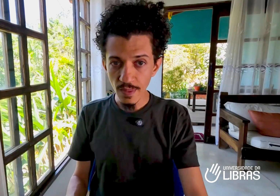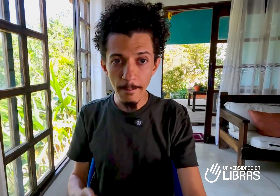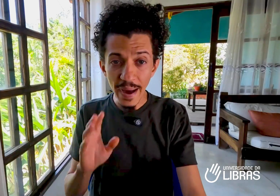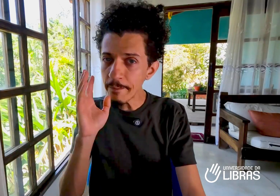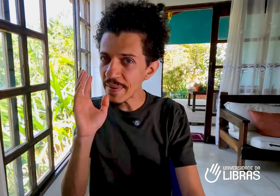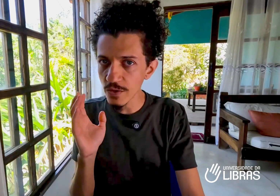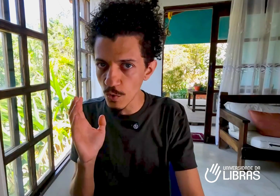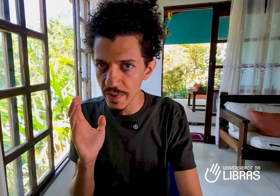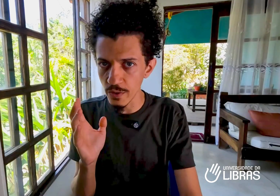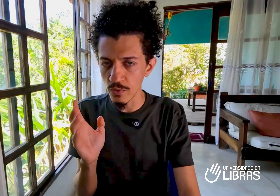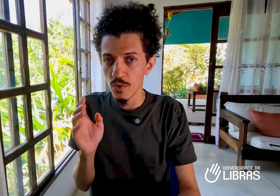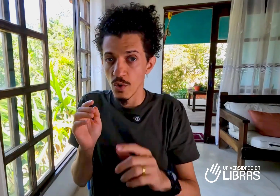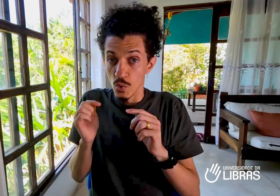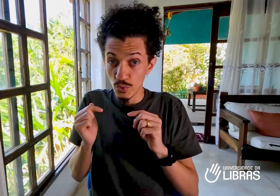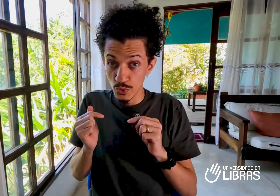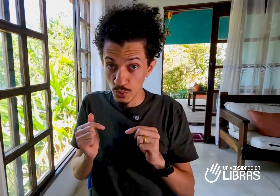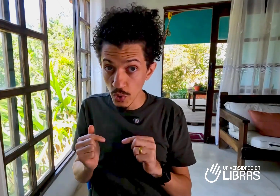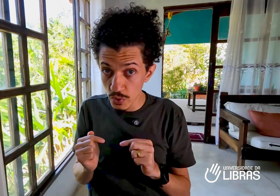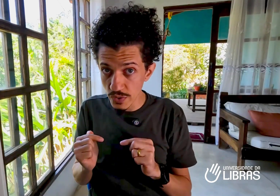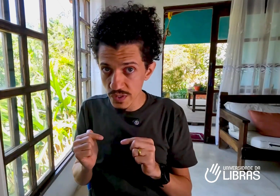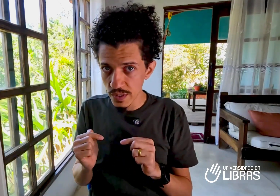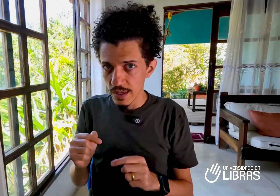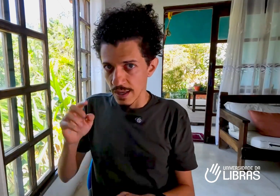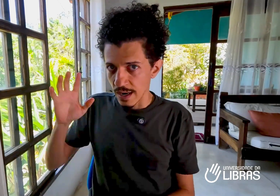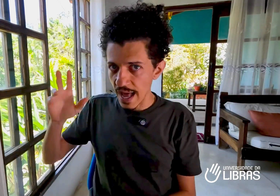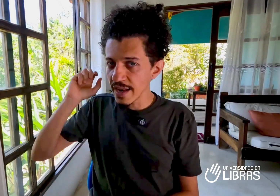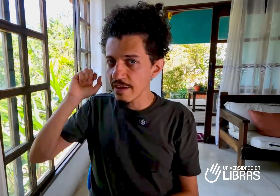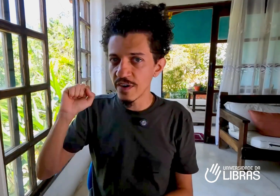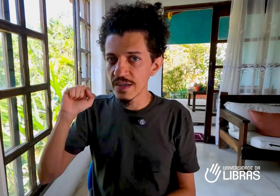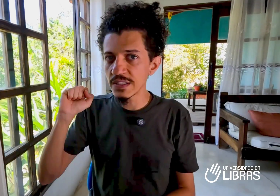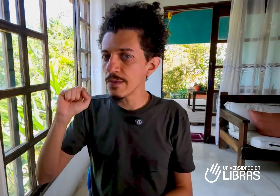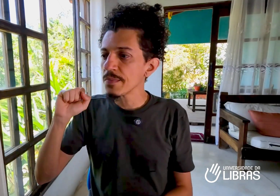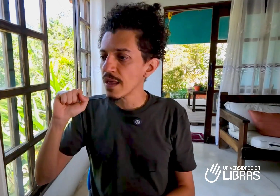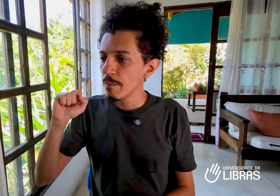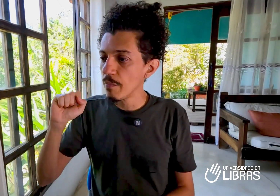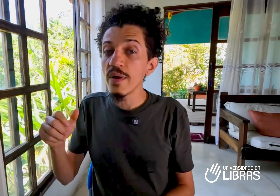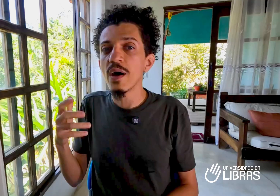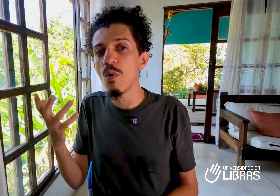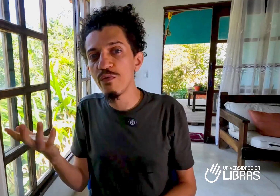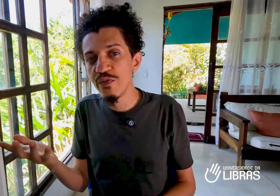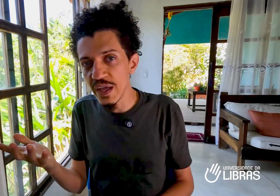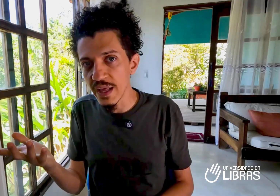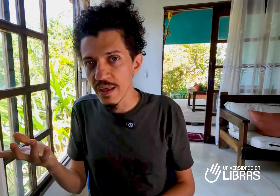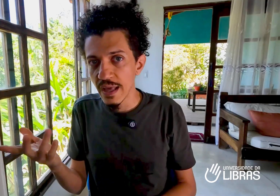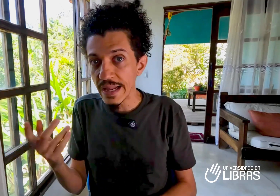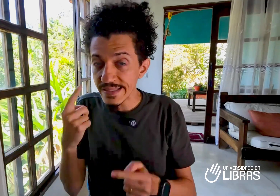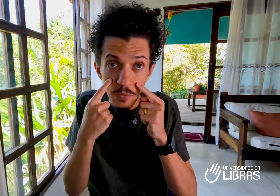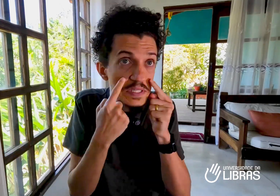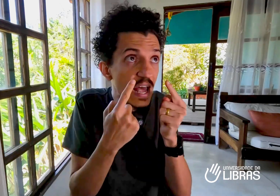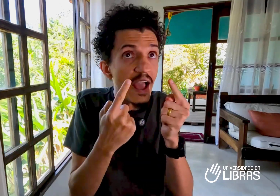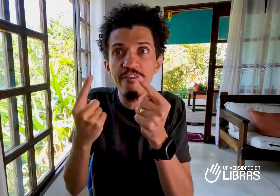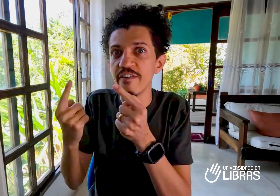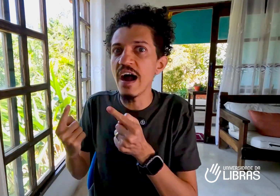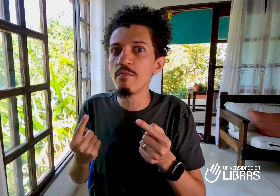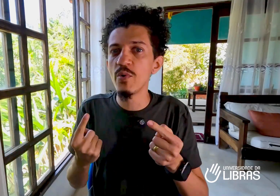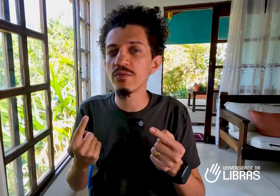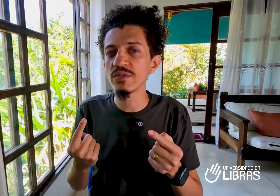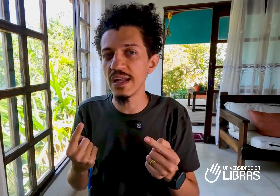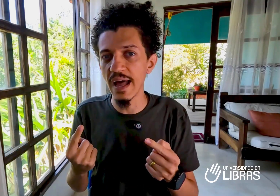Para e pensa comigo. Os surdos, lá na infância, por não ouvirem, eles têm que observar muitos detalhes